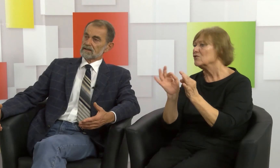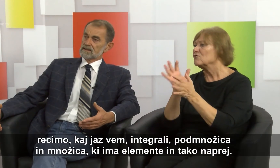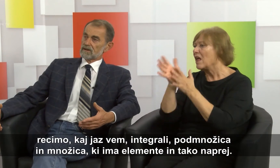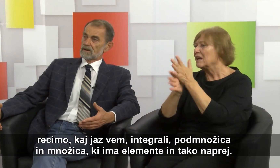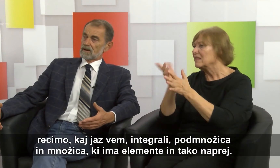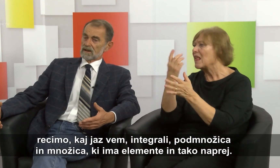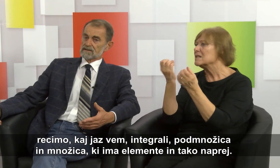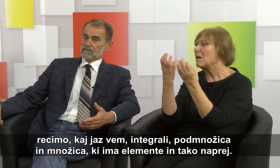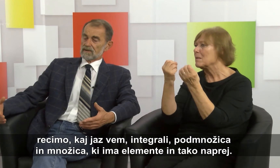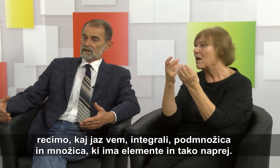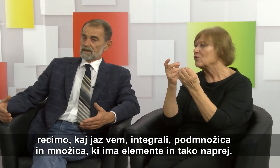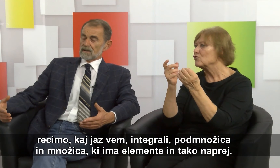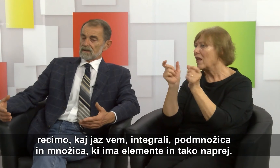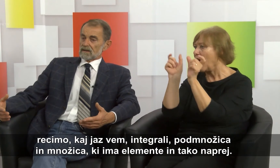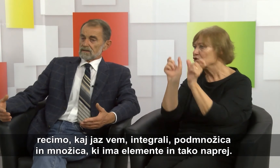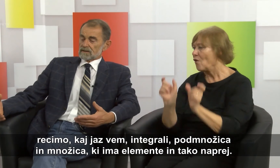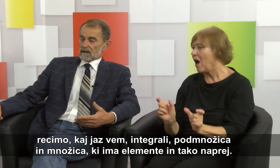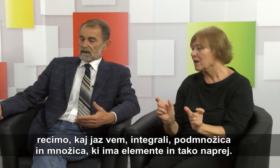recimo, kaj se integral